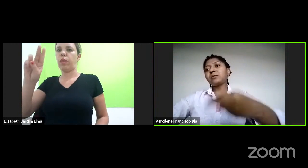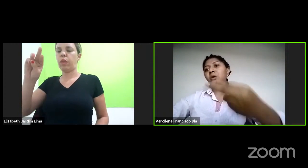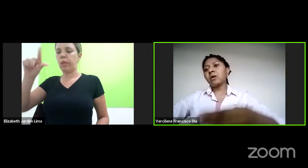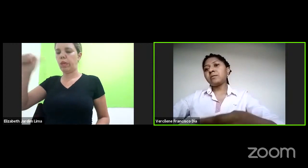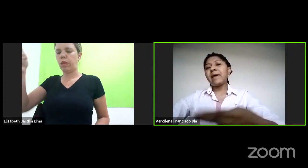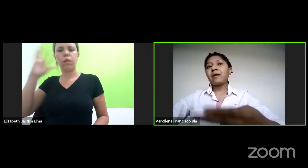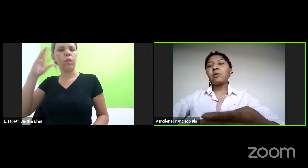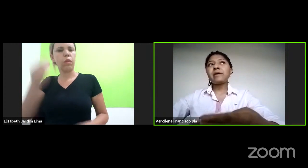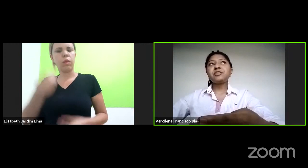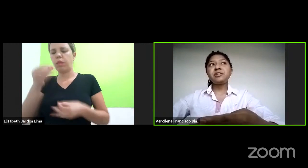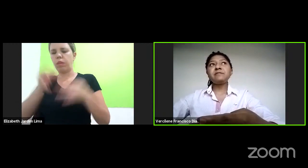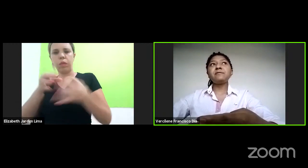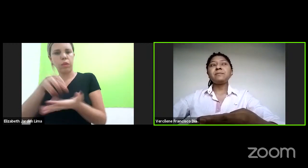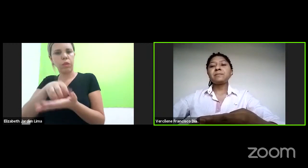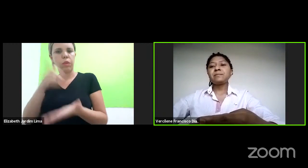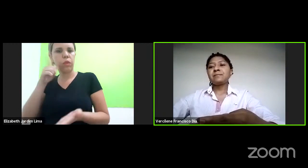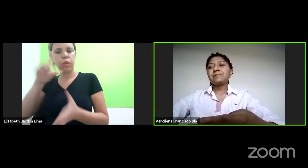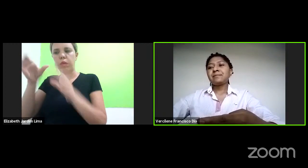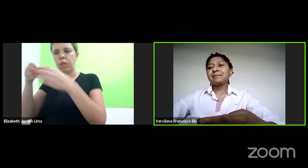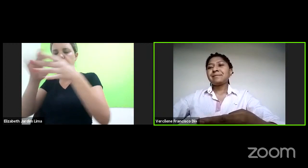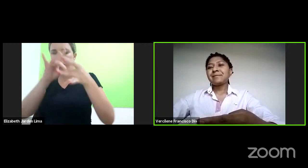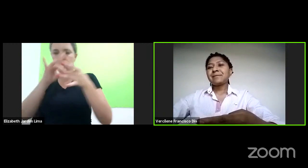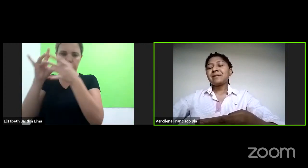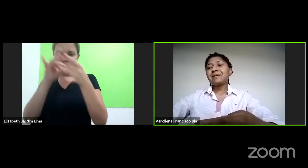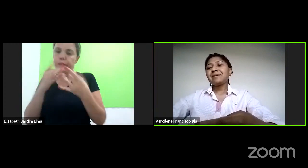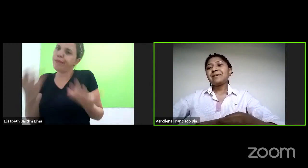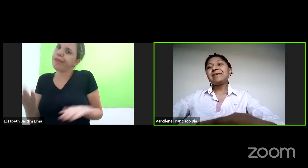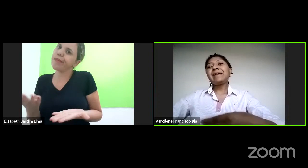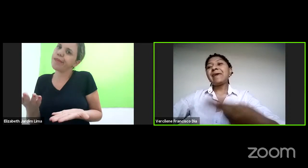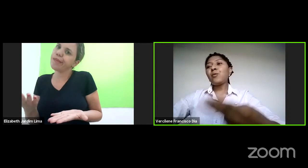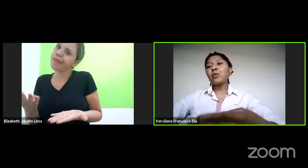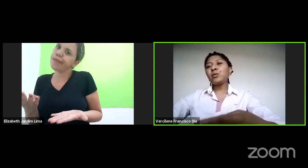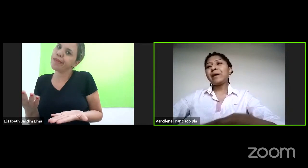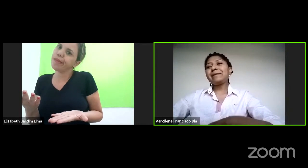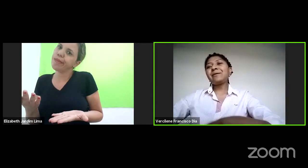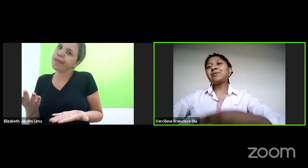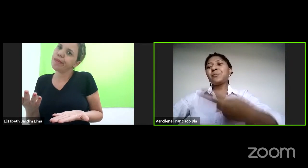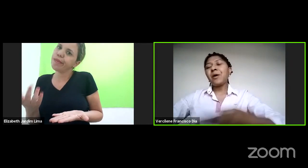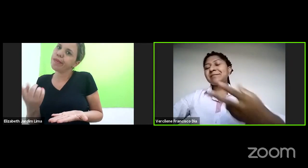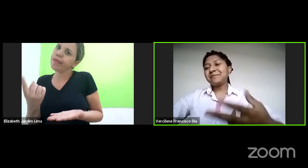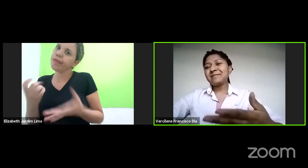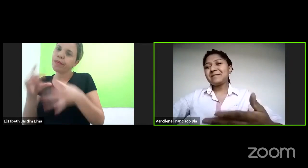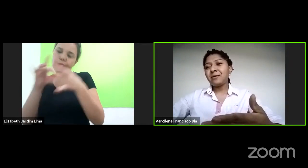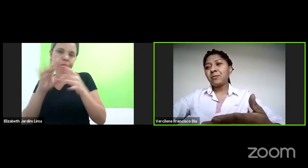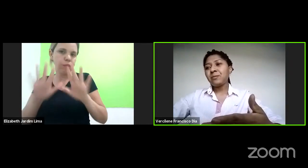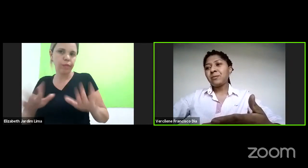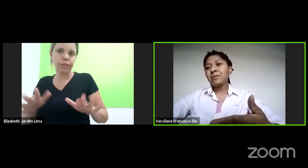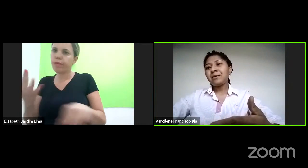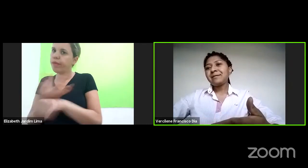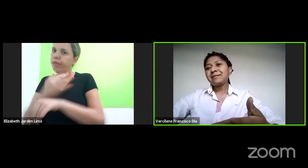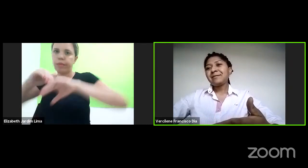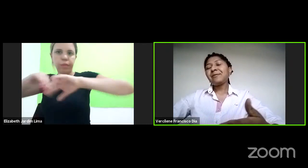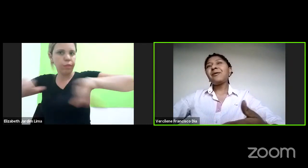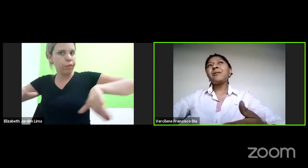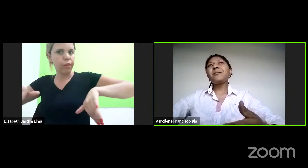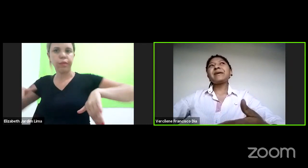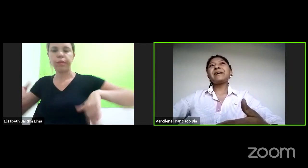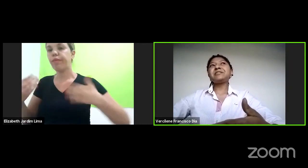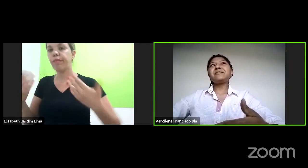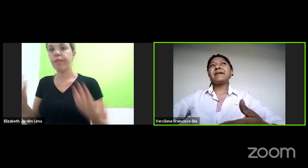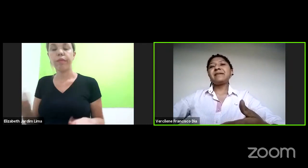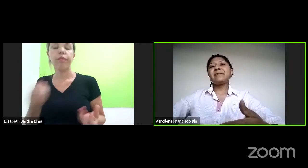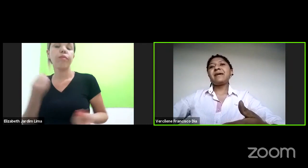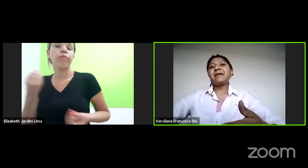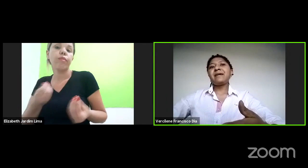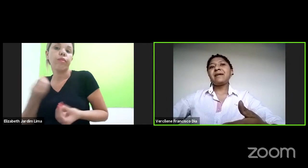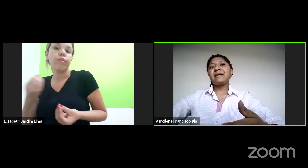que o território é coletivo e ele é uno, ele não suporta divisão, como que a